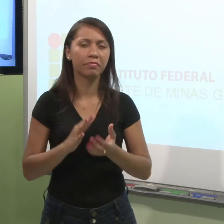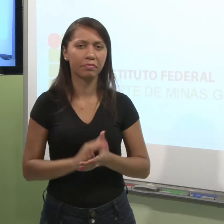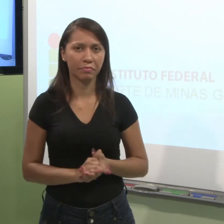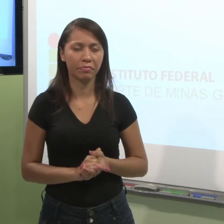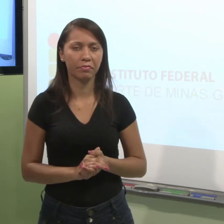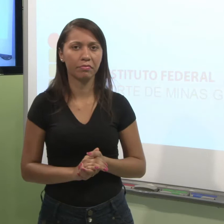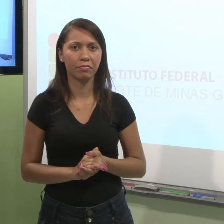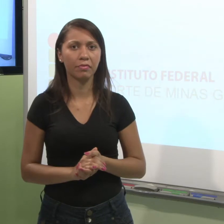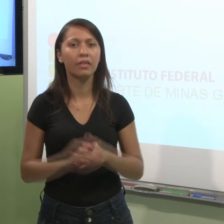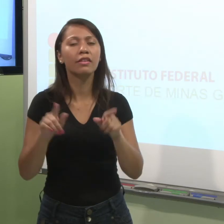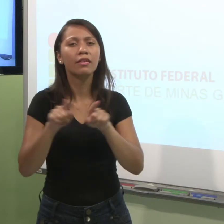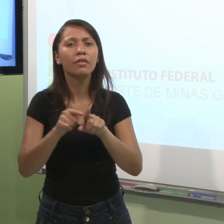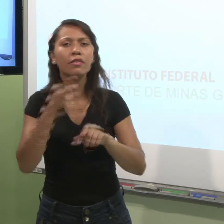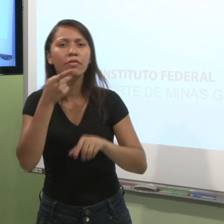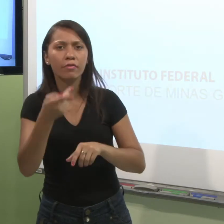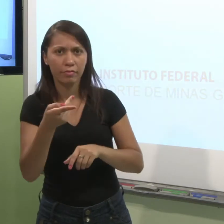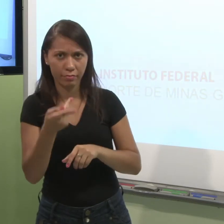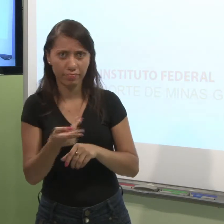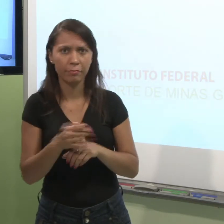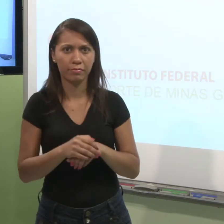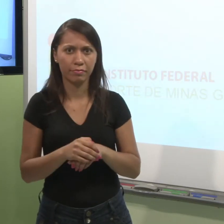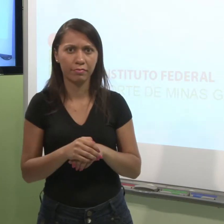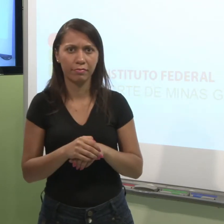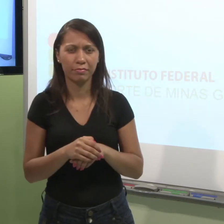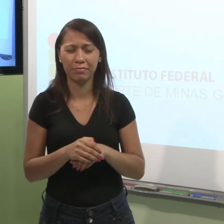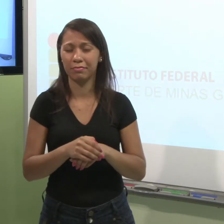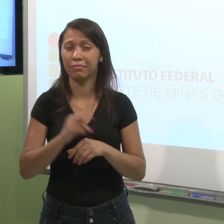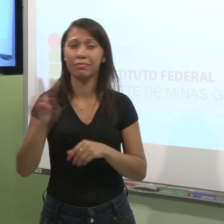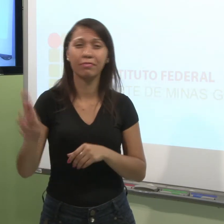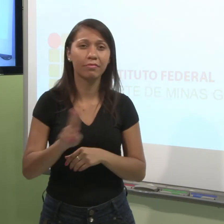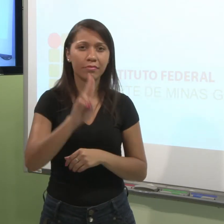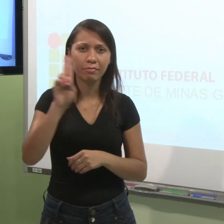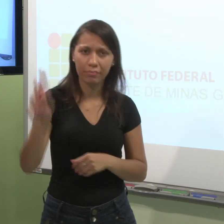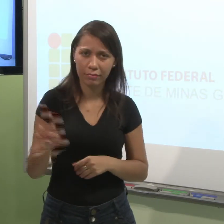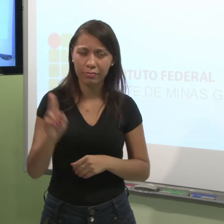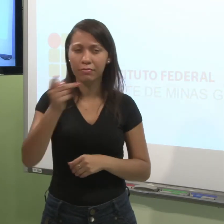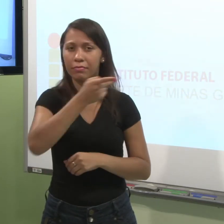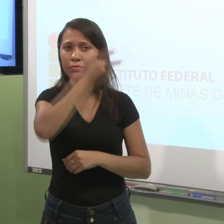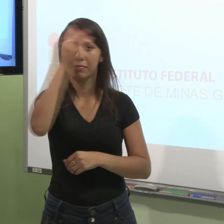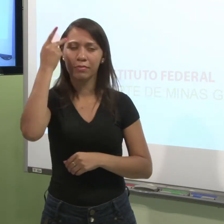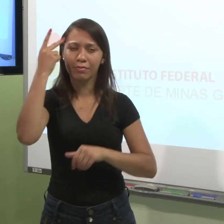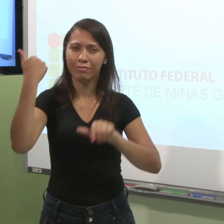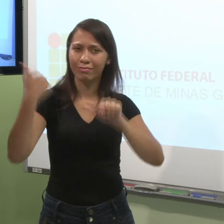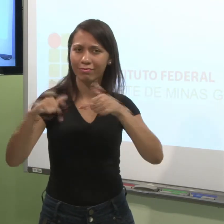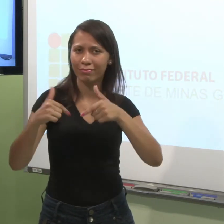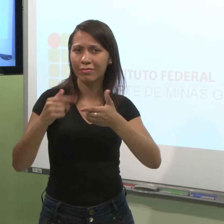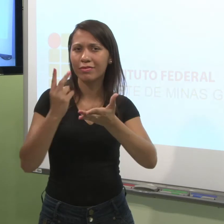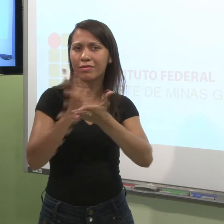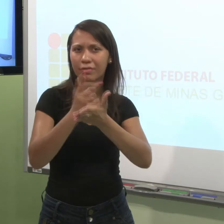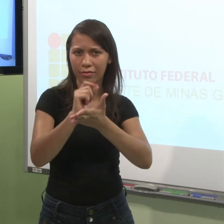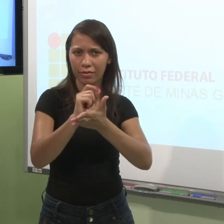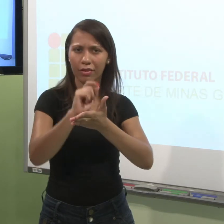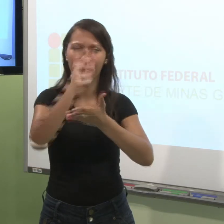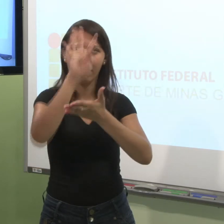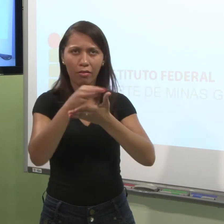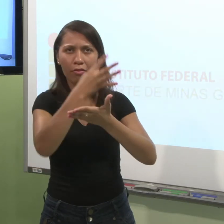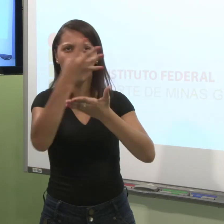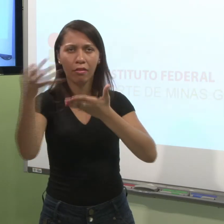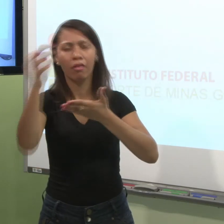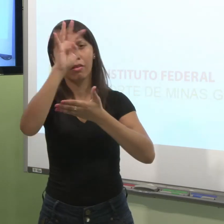Bom, vamos agora falar de outro recurso muito utilizado por quem trabalha constantemente fazendo uso de planilhas eletrônicas. Que